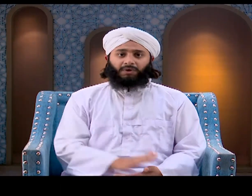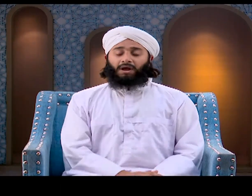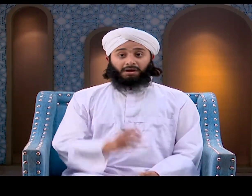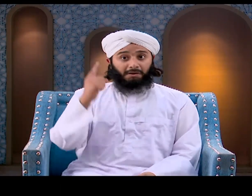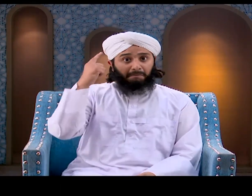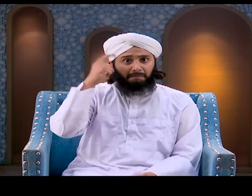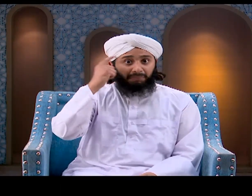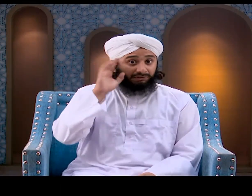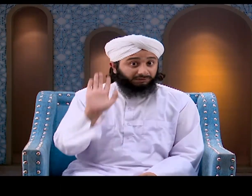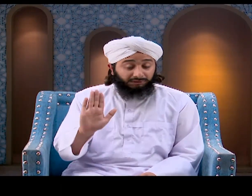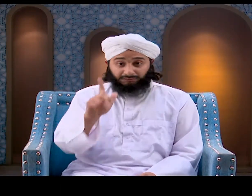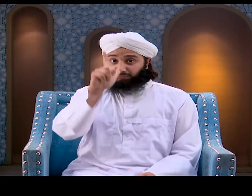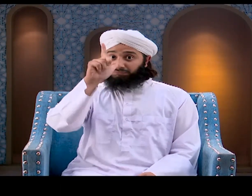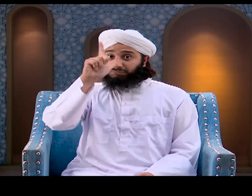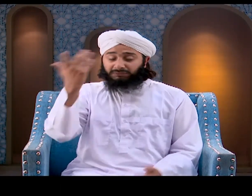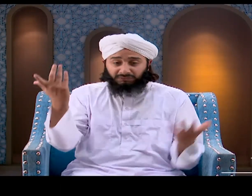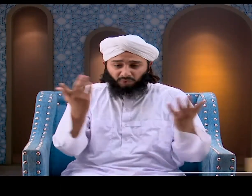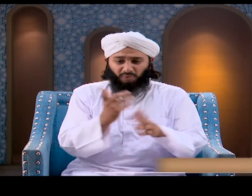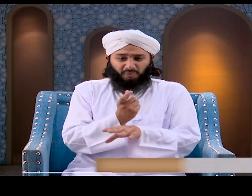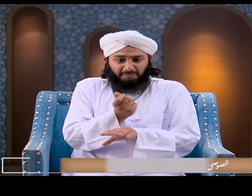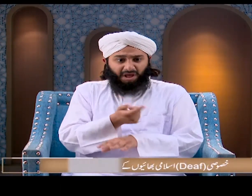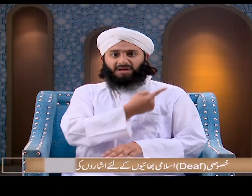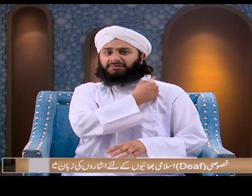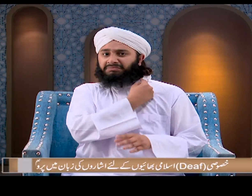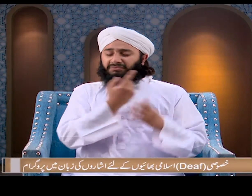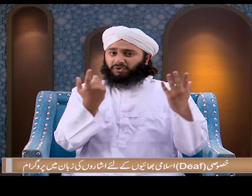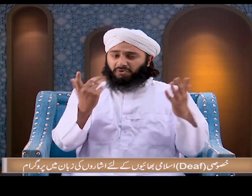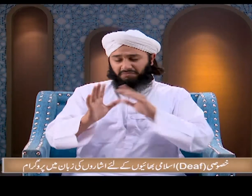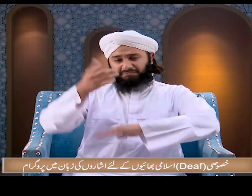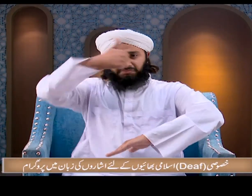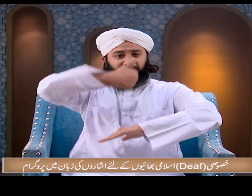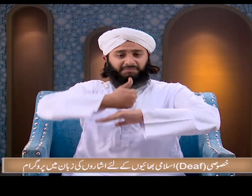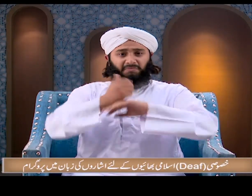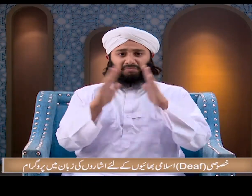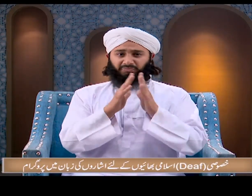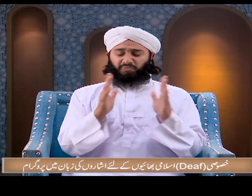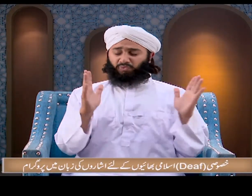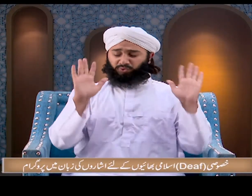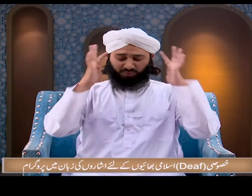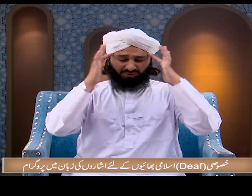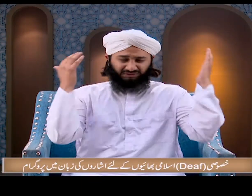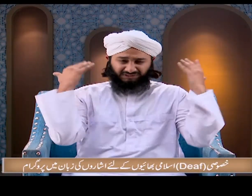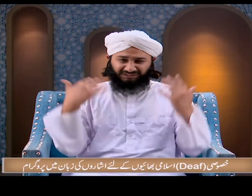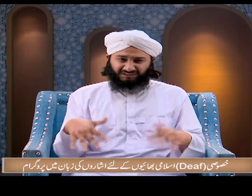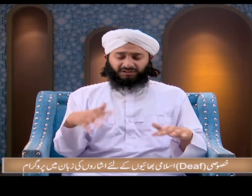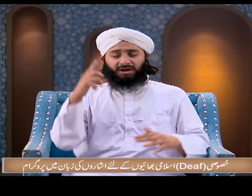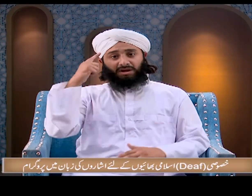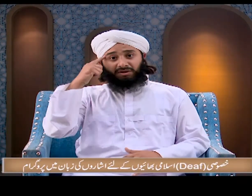تکبر کا نشہ، خود پسندی کا نشہ، طاقت اور قوت، عہدے اور منصب کا گھمنڈ، مال و دولت کا نشہ ہمارے سر سے اتر